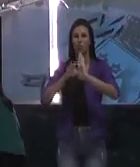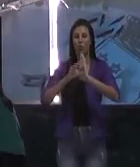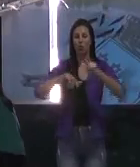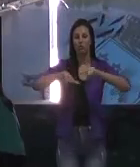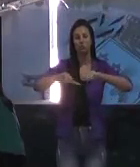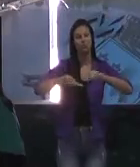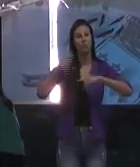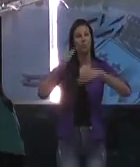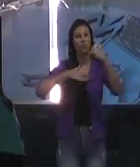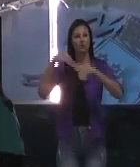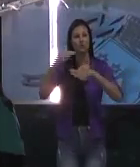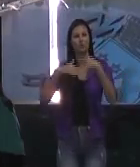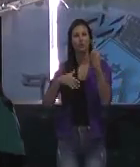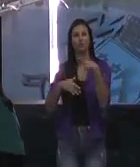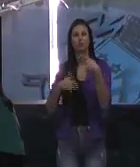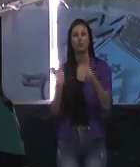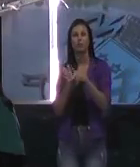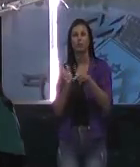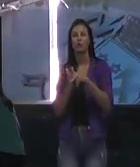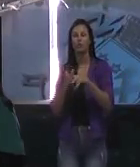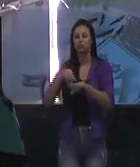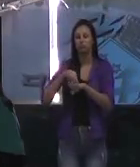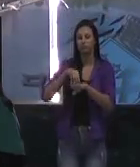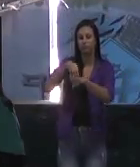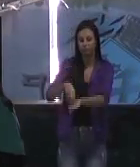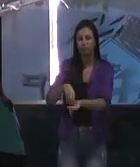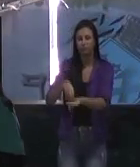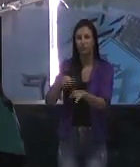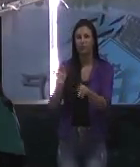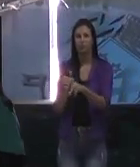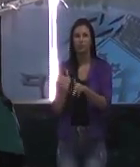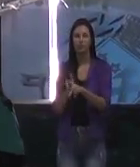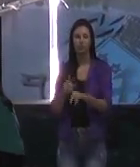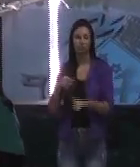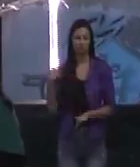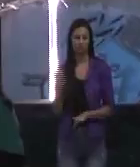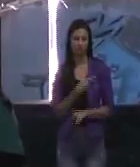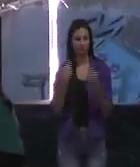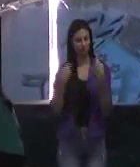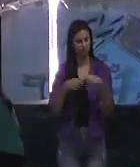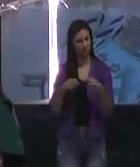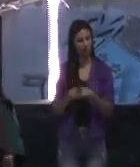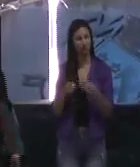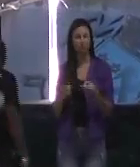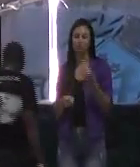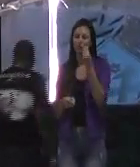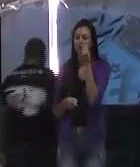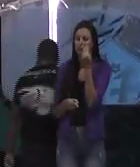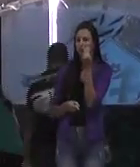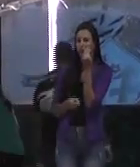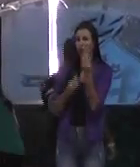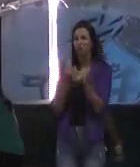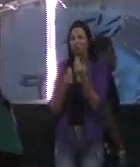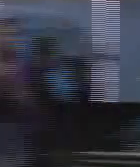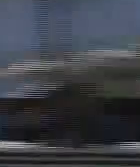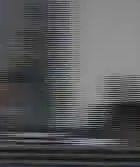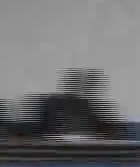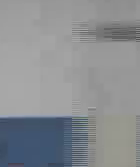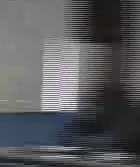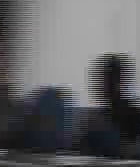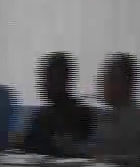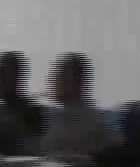dos serviços da empresa de transporte urbanos. E a gente precisa levar porque são da onde tem